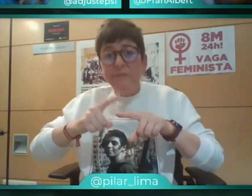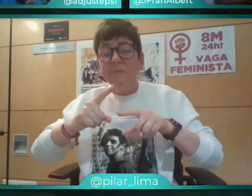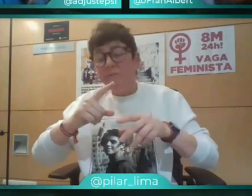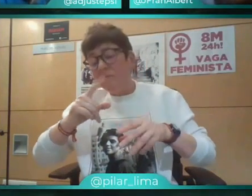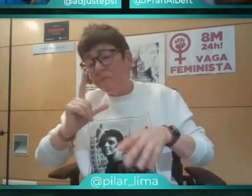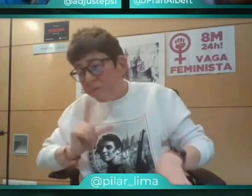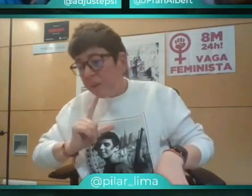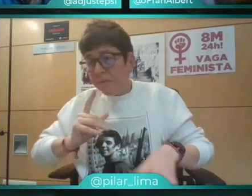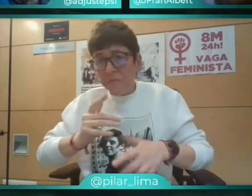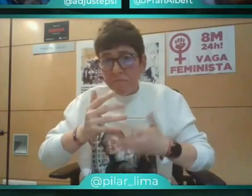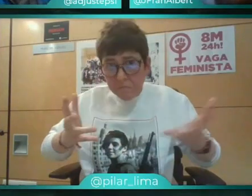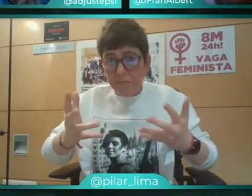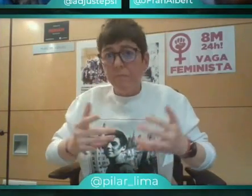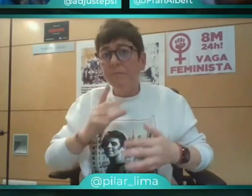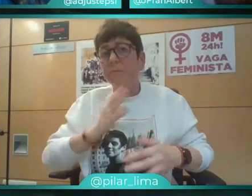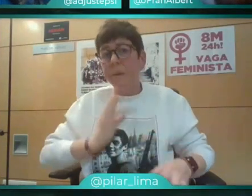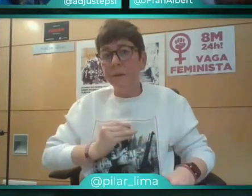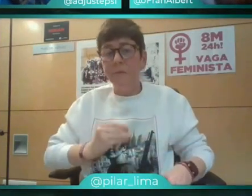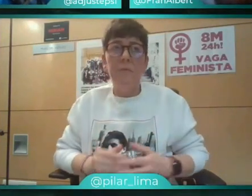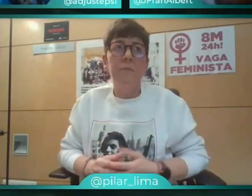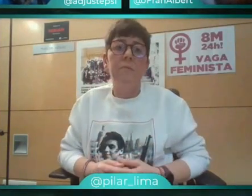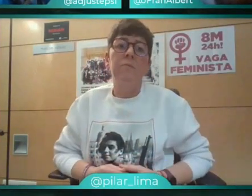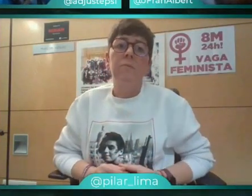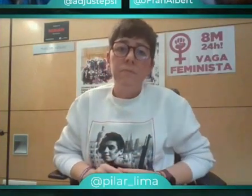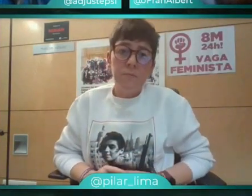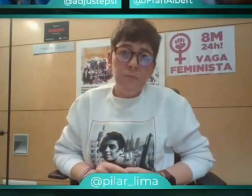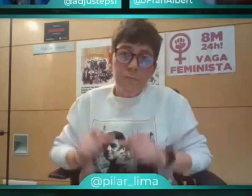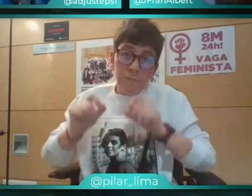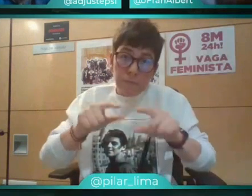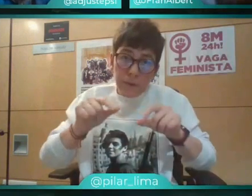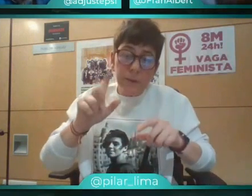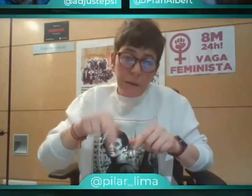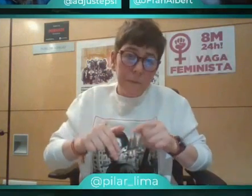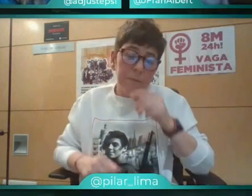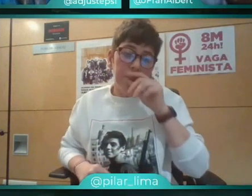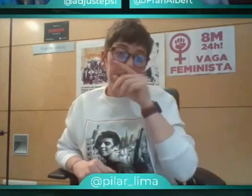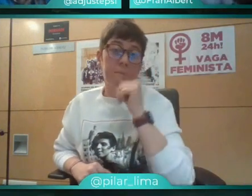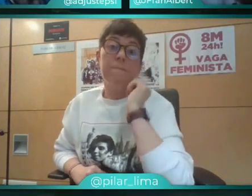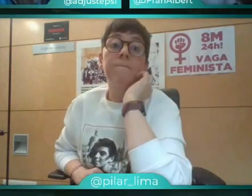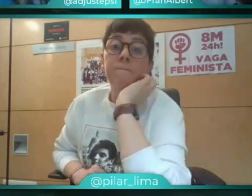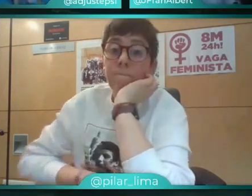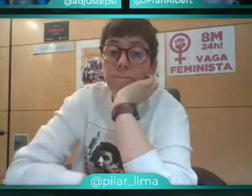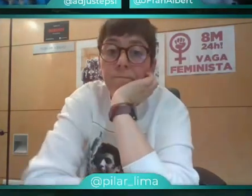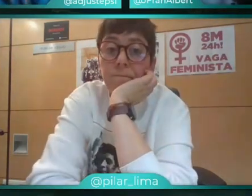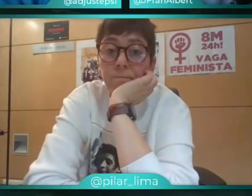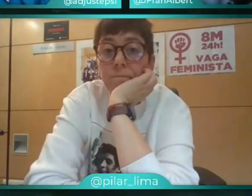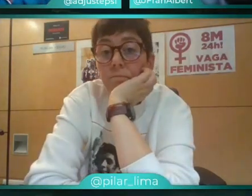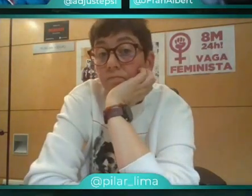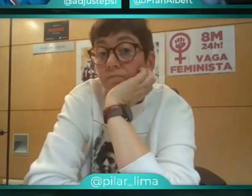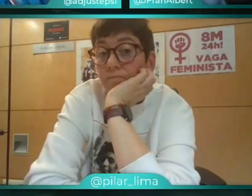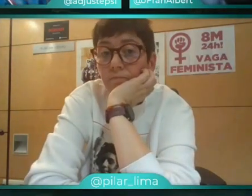peligroso igual que la violencia contra el colectivo de las personas lgtbi las personas transexuales